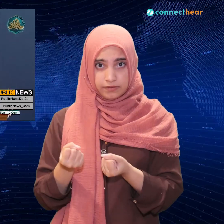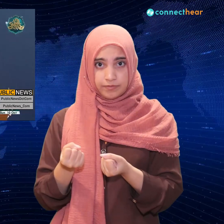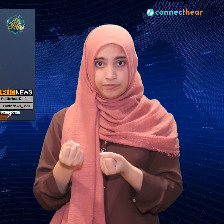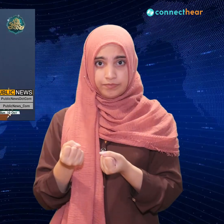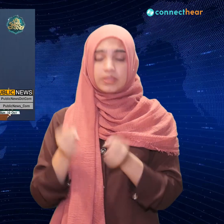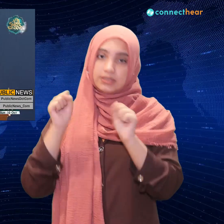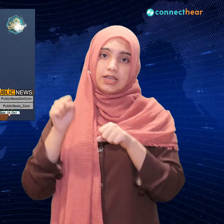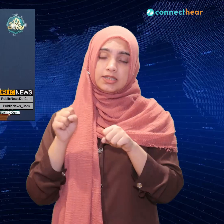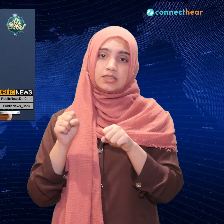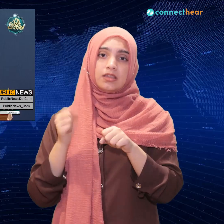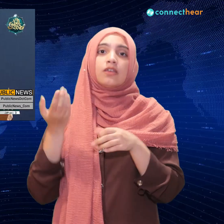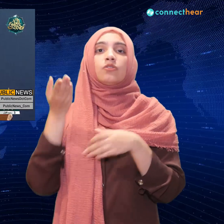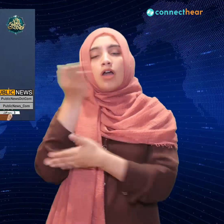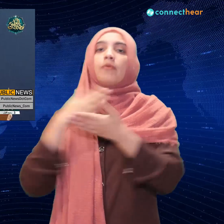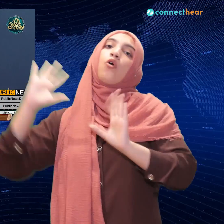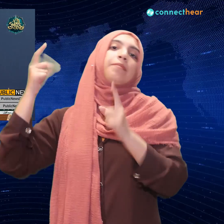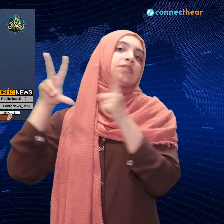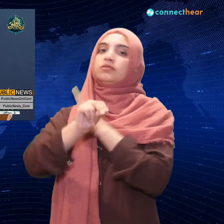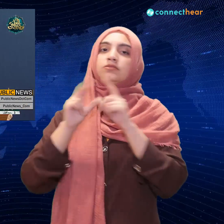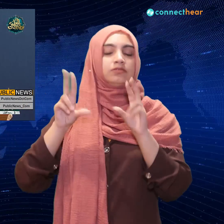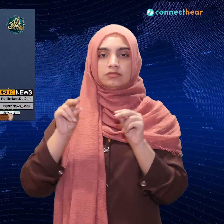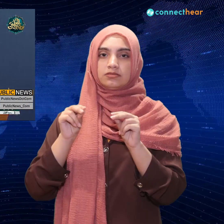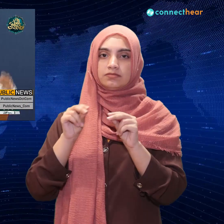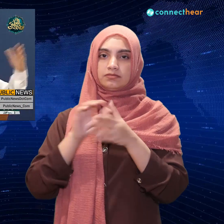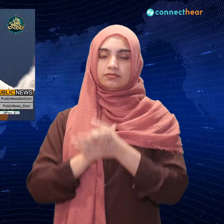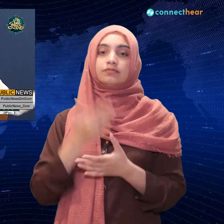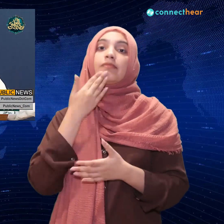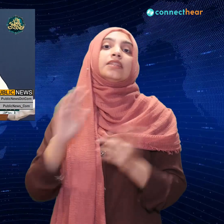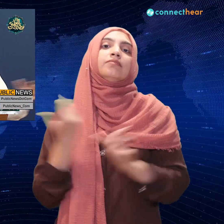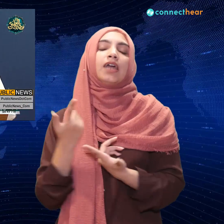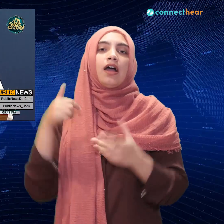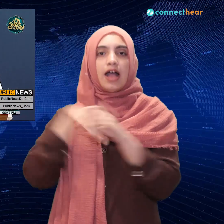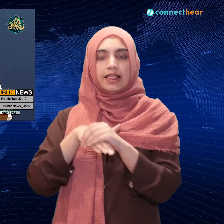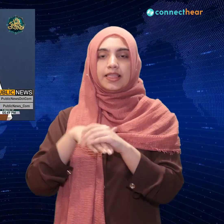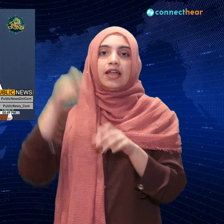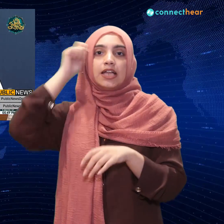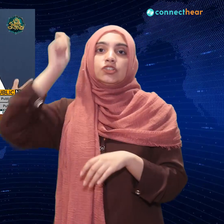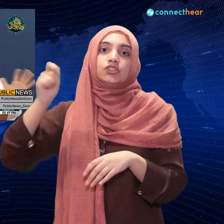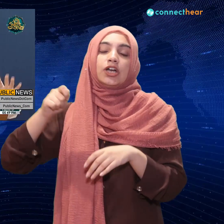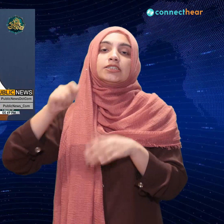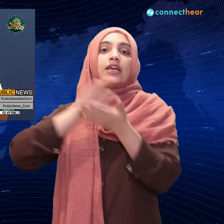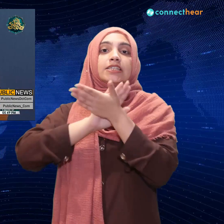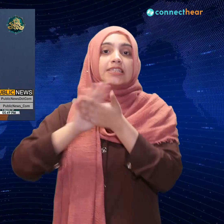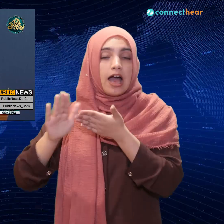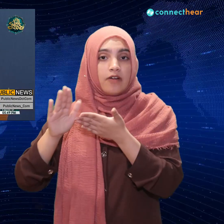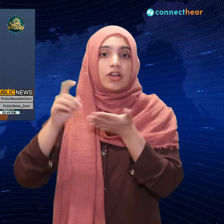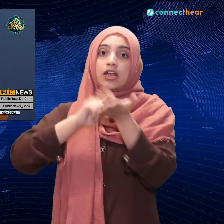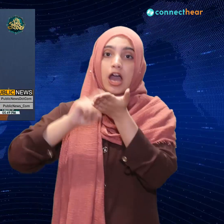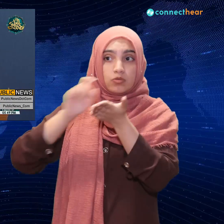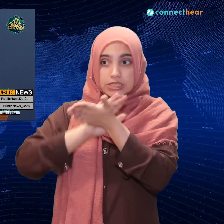سکتا. یعنی وہاں کا جو انصاف کا نظام، اور میں نے پھر اپنا جو ہمارا تھا، زمین اسمان کا فرق